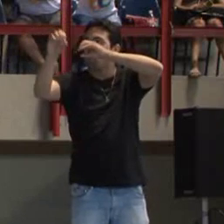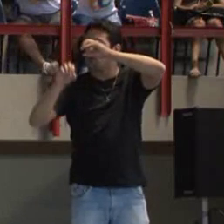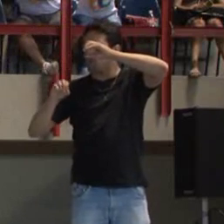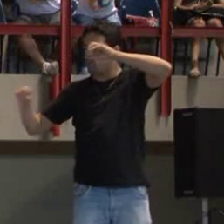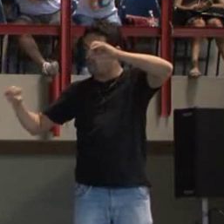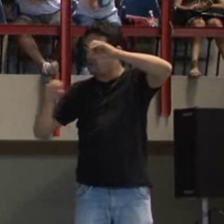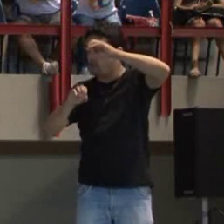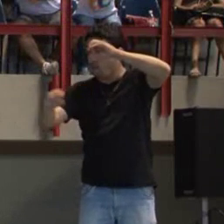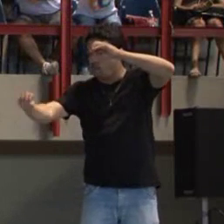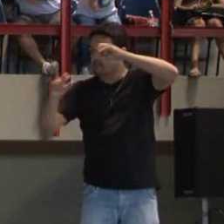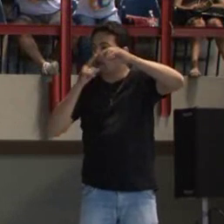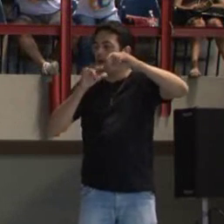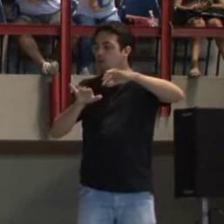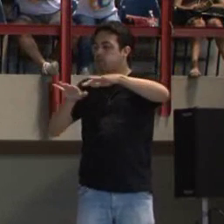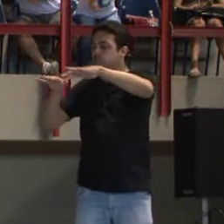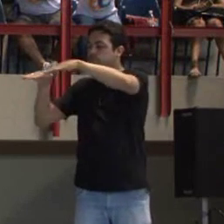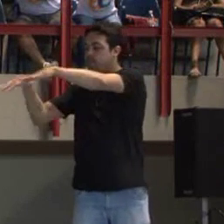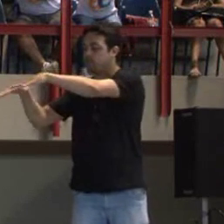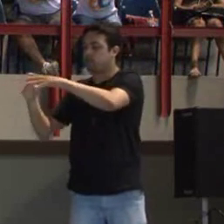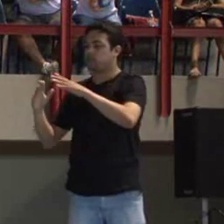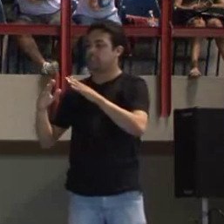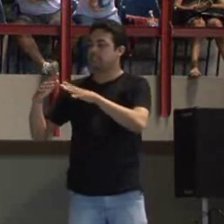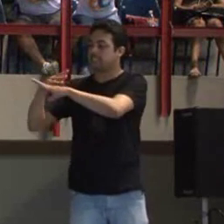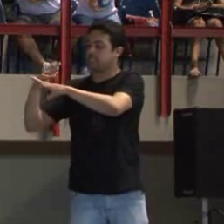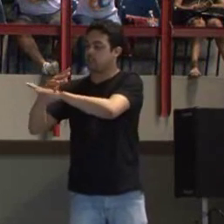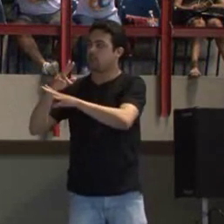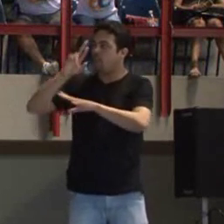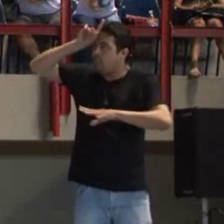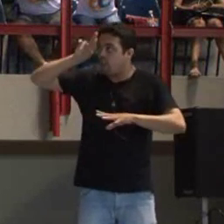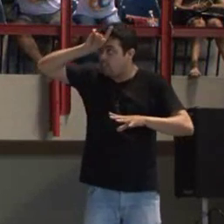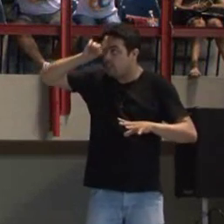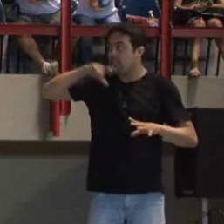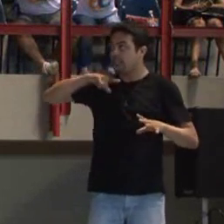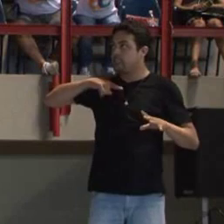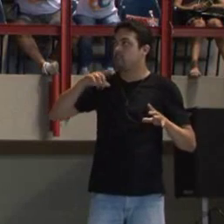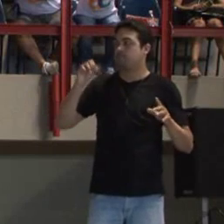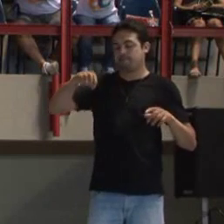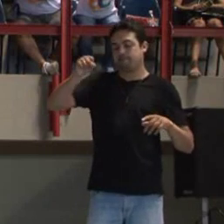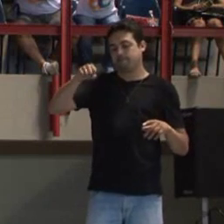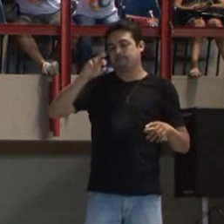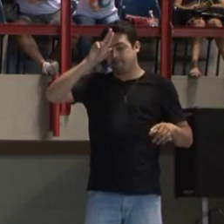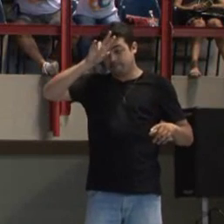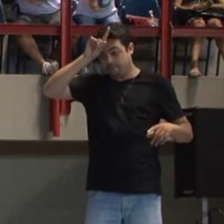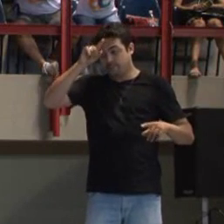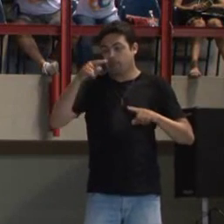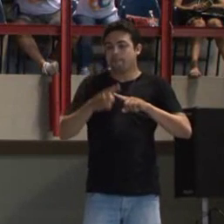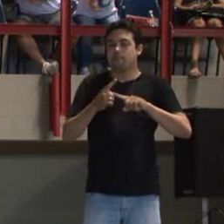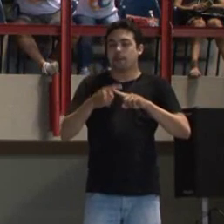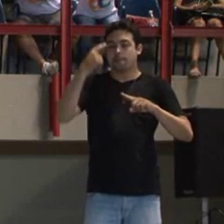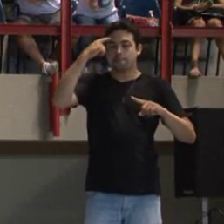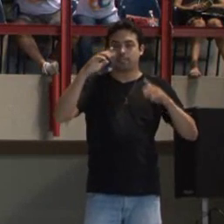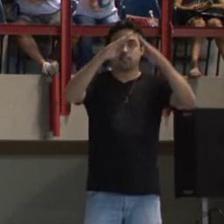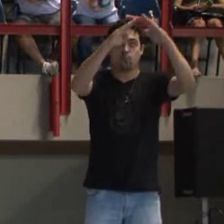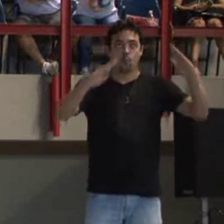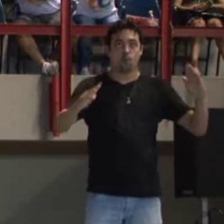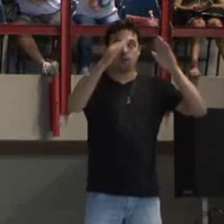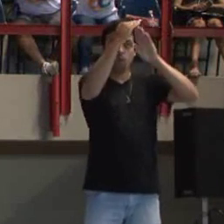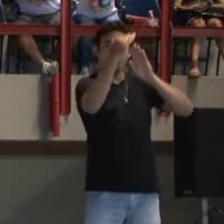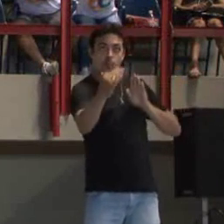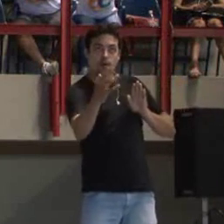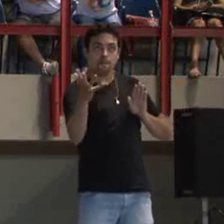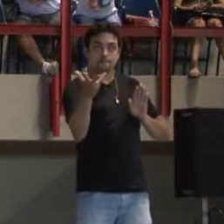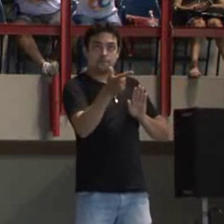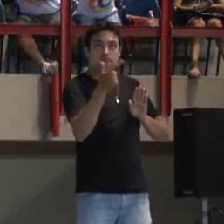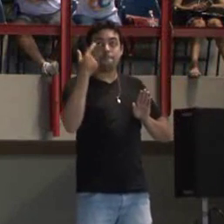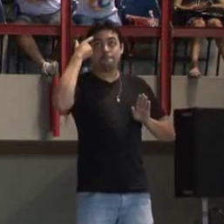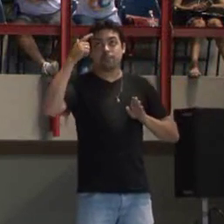cidade. O professor errava, lógico que errava, lógico que erra. Se você acha que a pirâmide é genial, você precisa ver